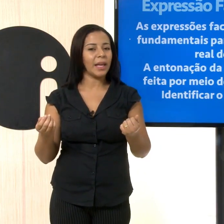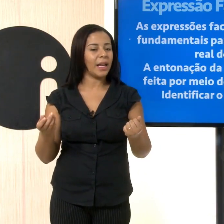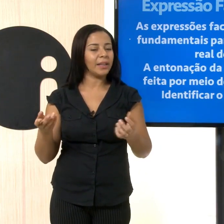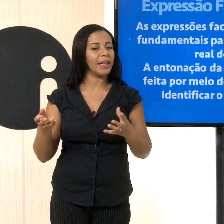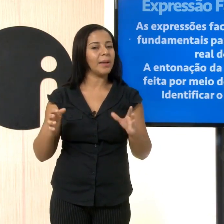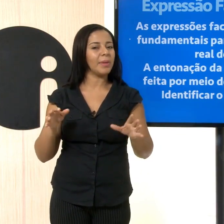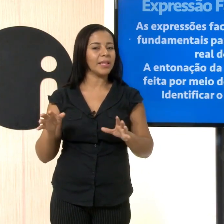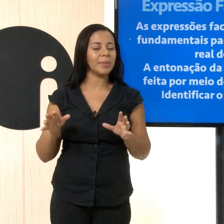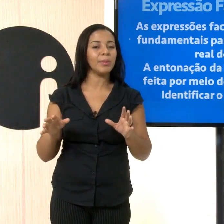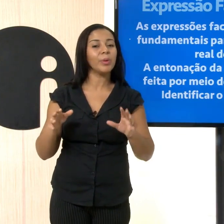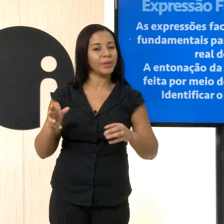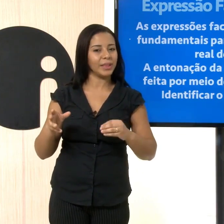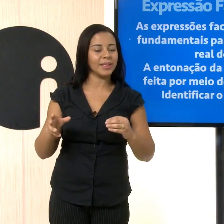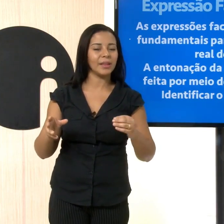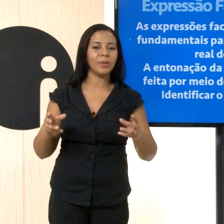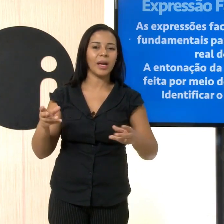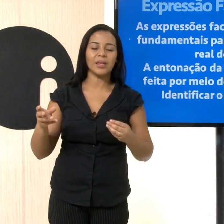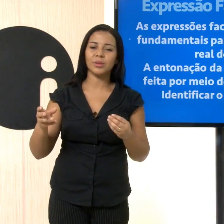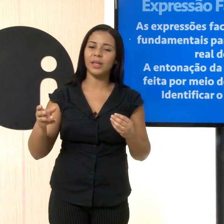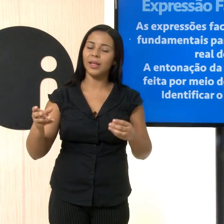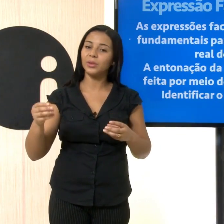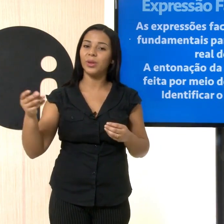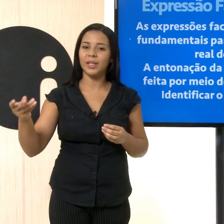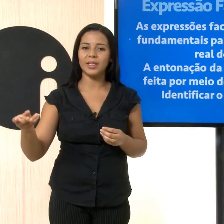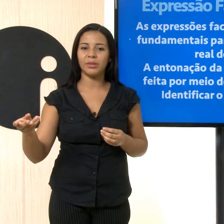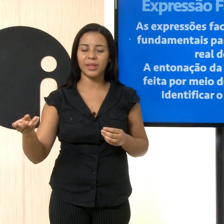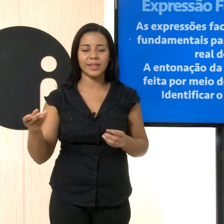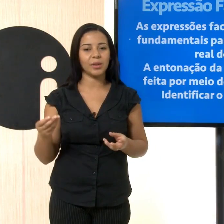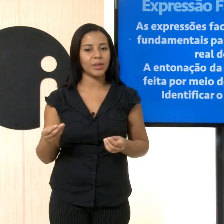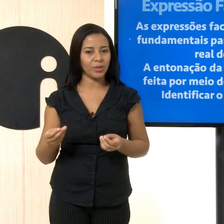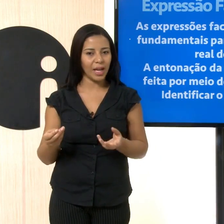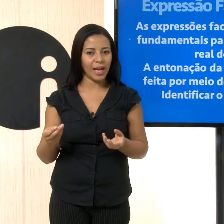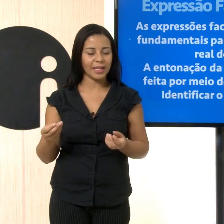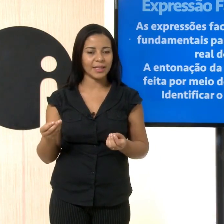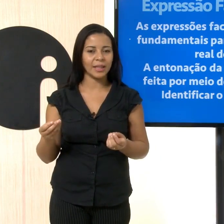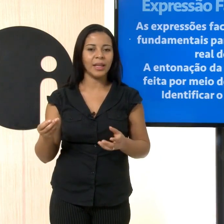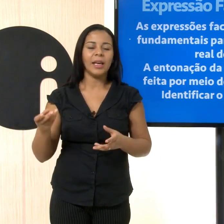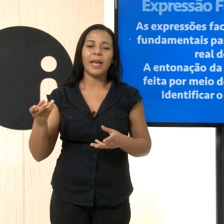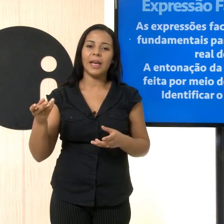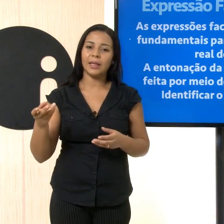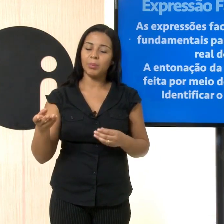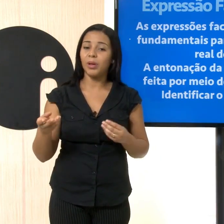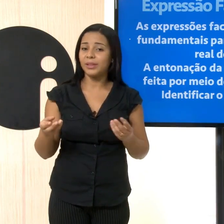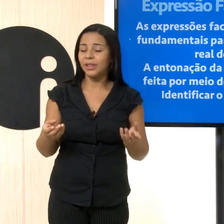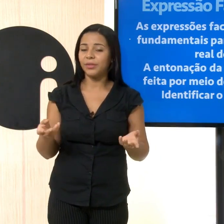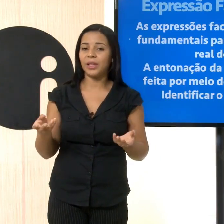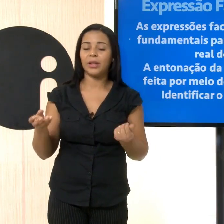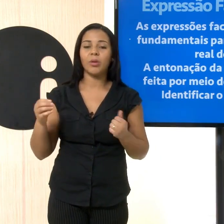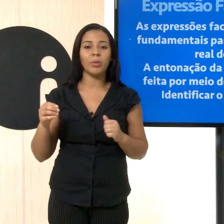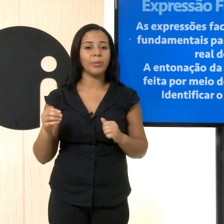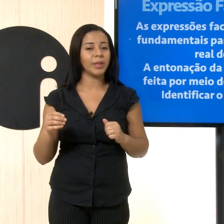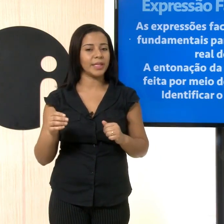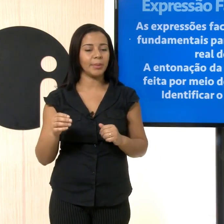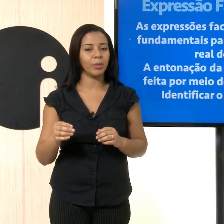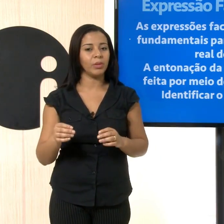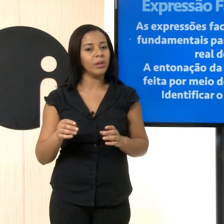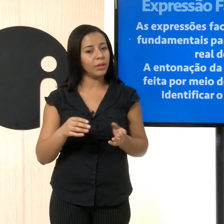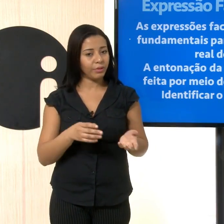ela tem a mesma importância no caso da entonação das línguas orais. Que pode ser feita como, por exemplo, não